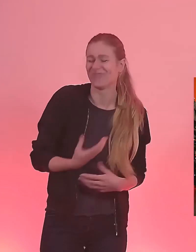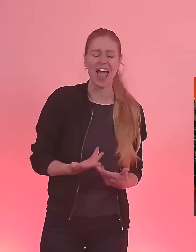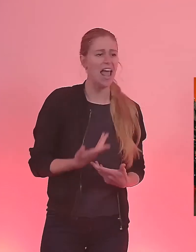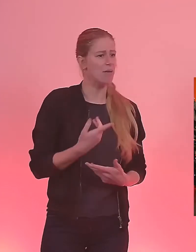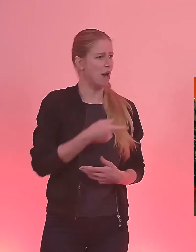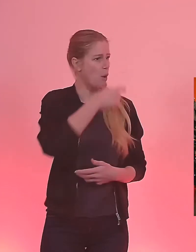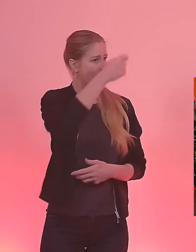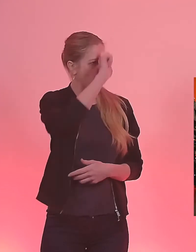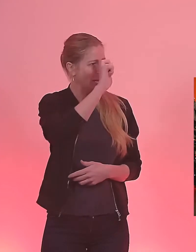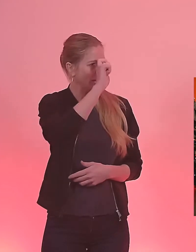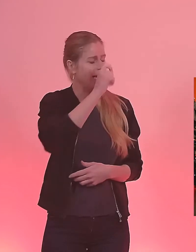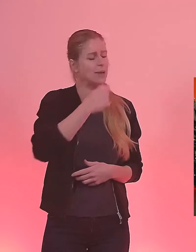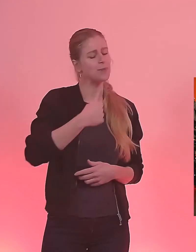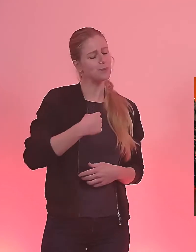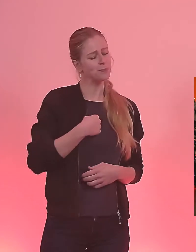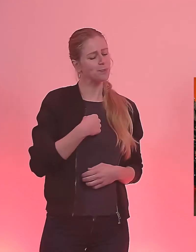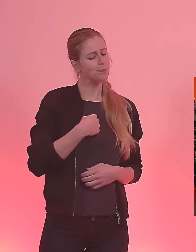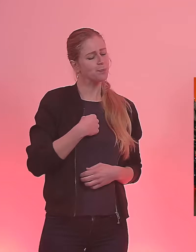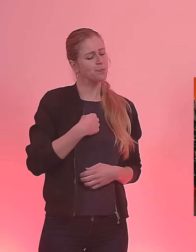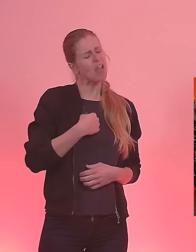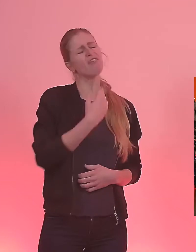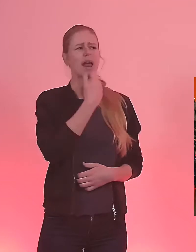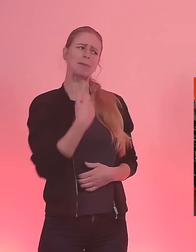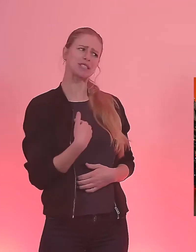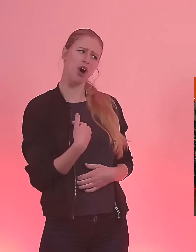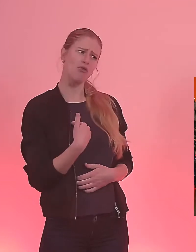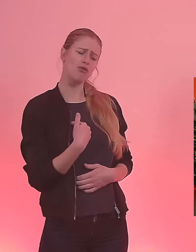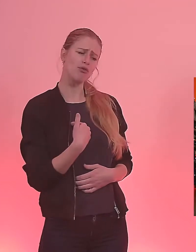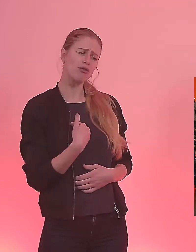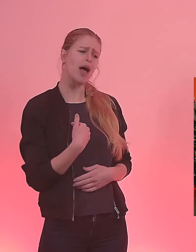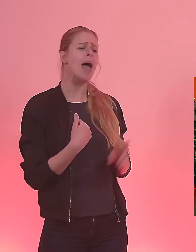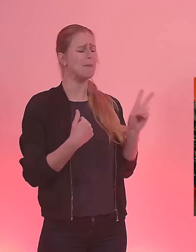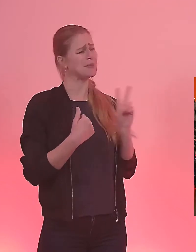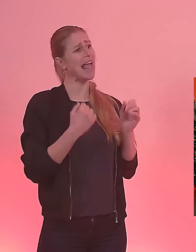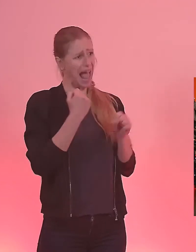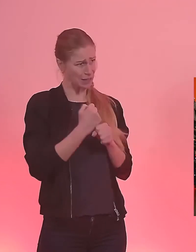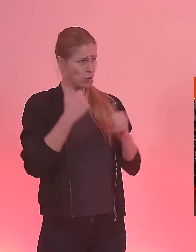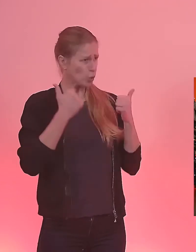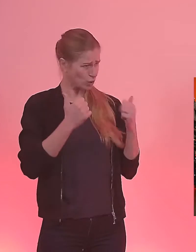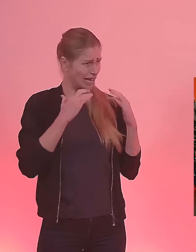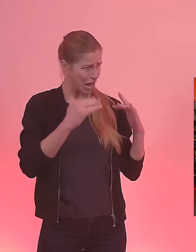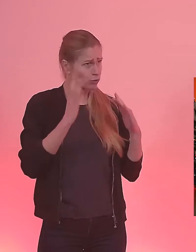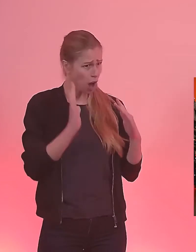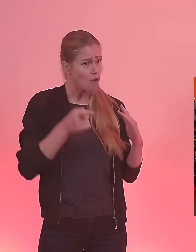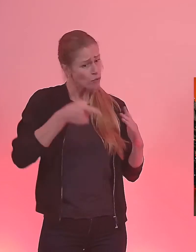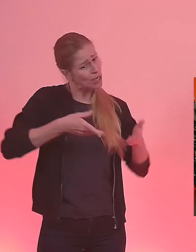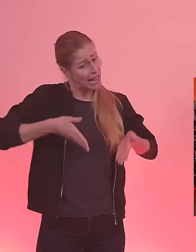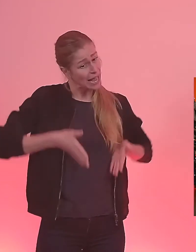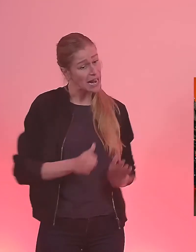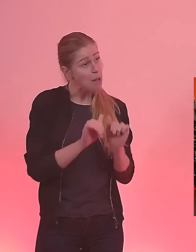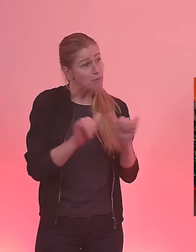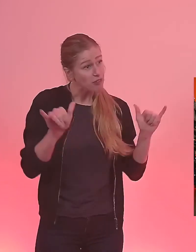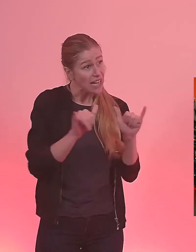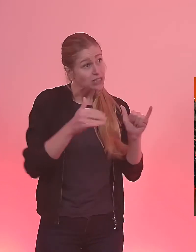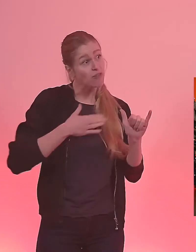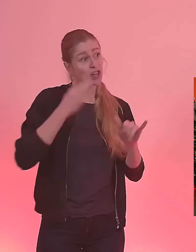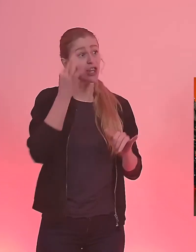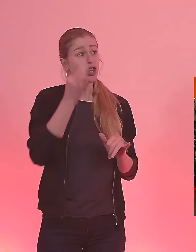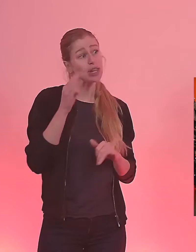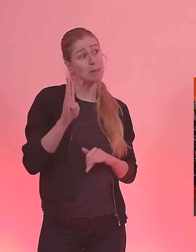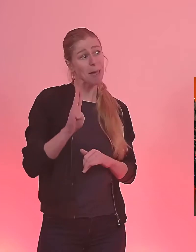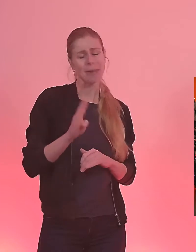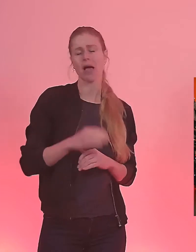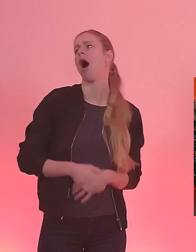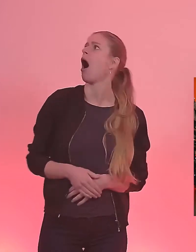Olly. Ja? Ik vraag me even iets af. Hebben we het echt allemaal wel goed geregeld al voor de kraamfeestje voor tante Beppi? Dat vraag je nou echt al